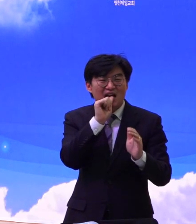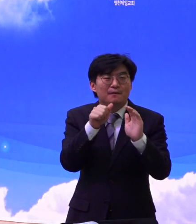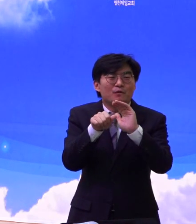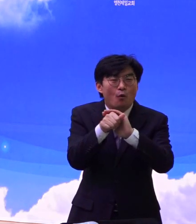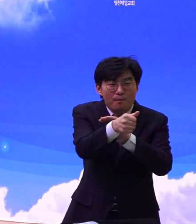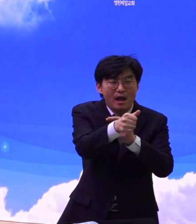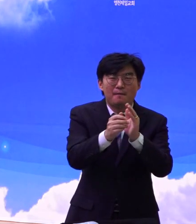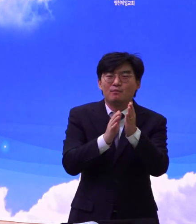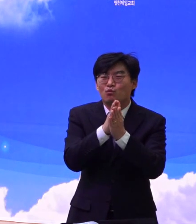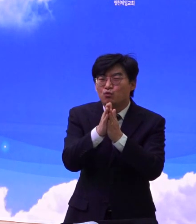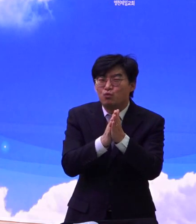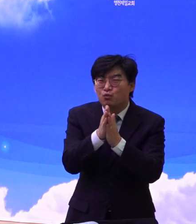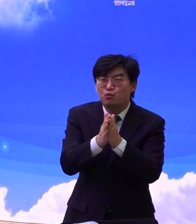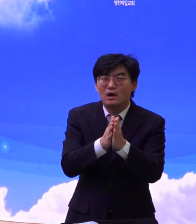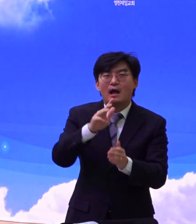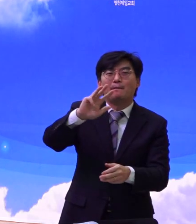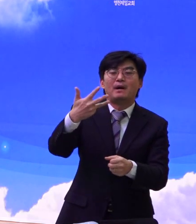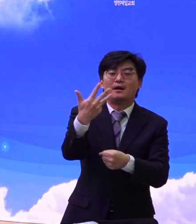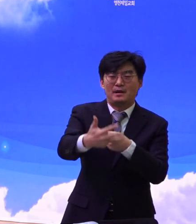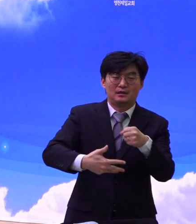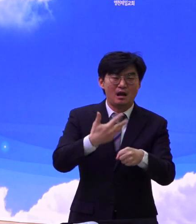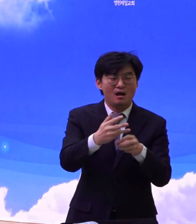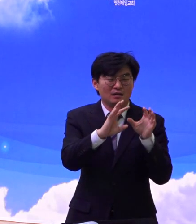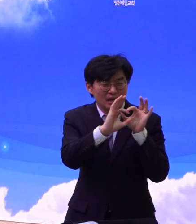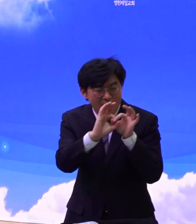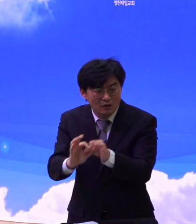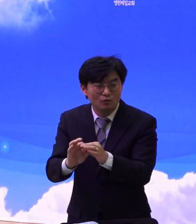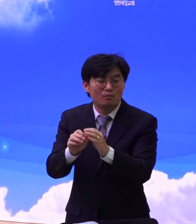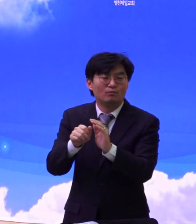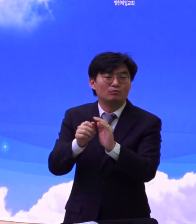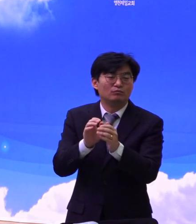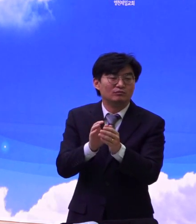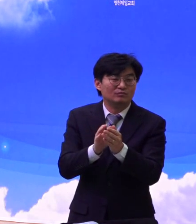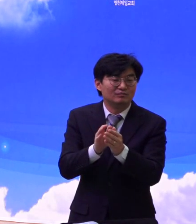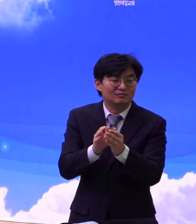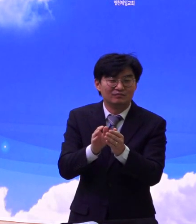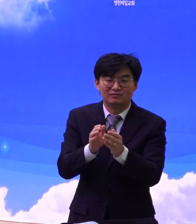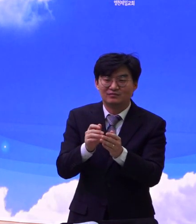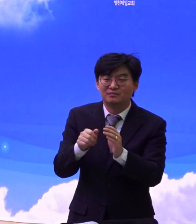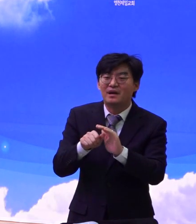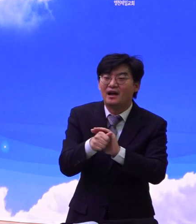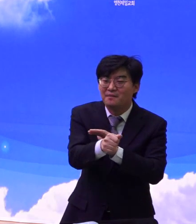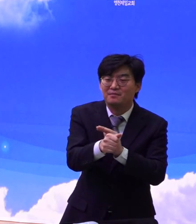그 구리뱀에게 분양하고 있었기 때문이다.